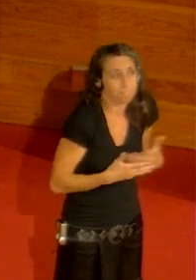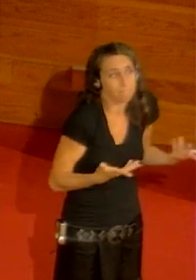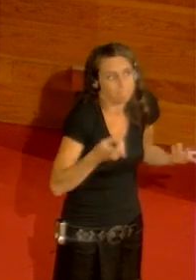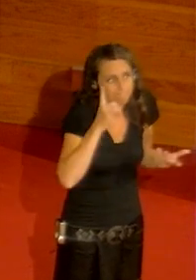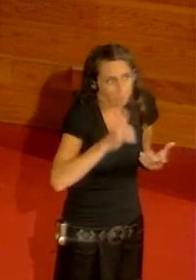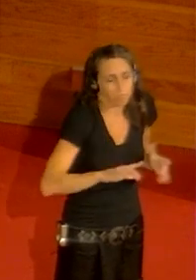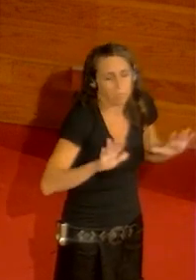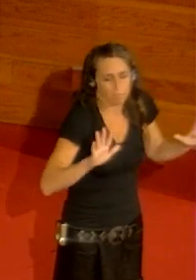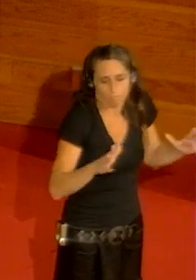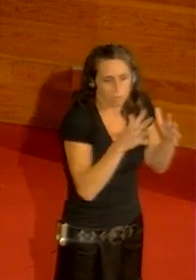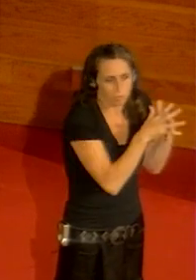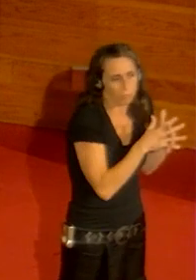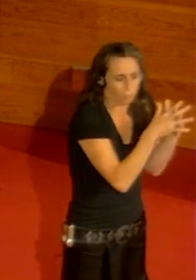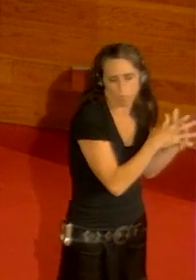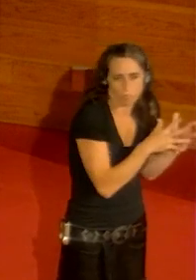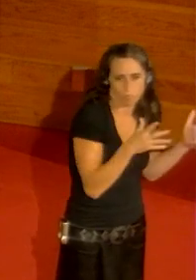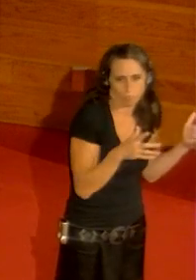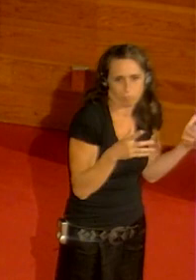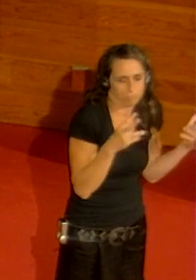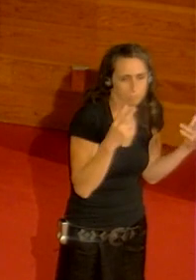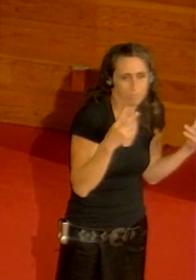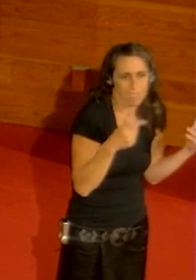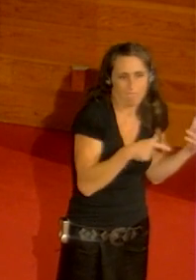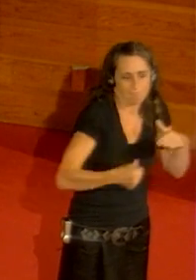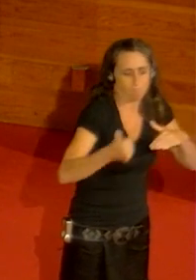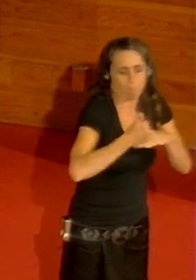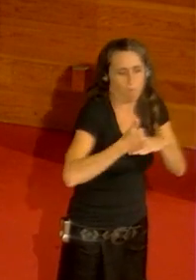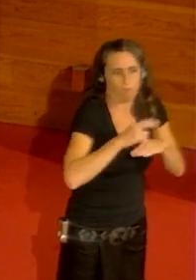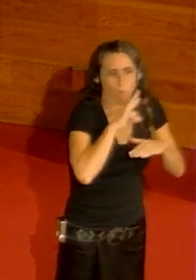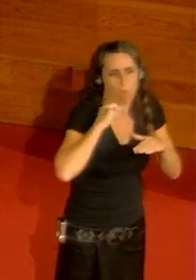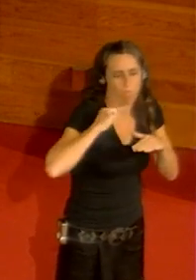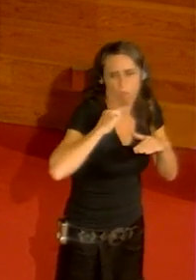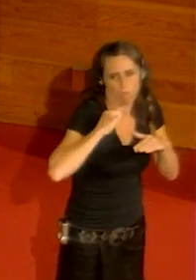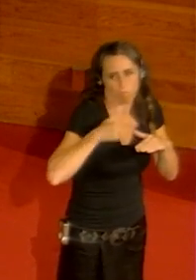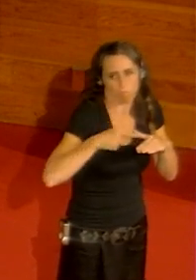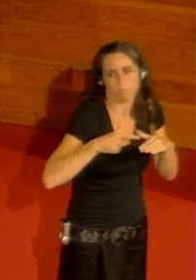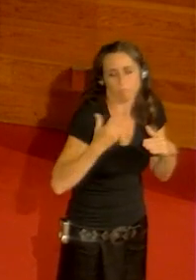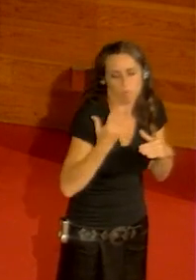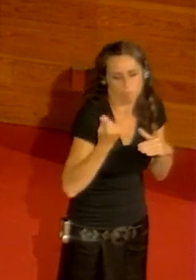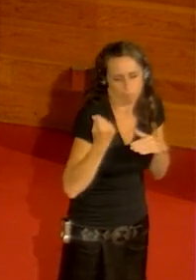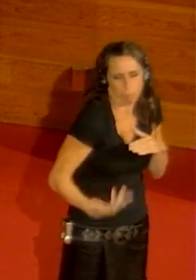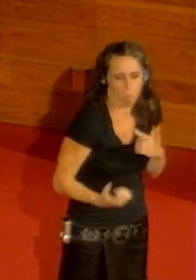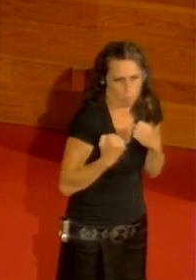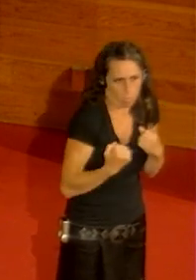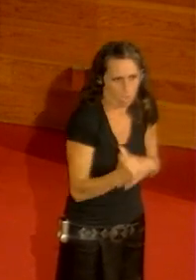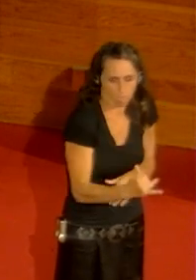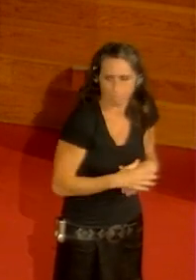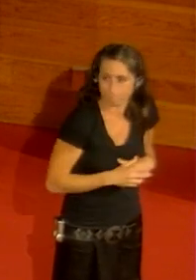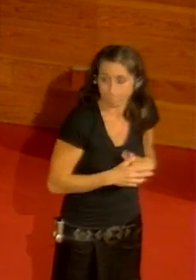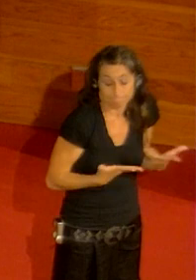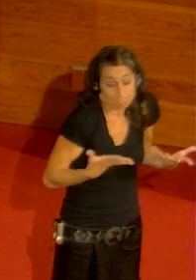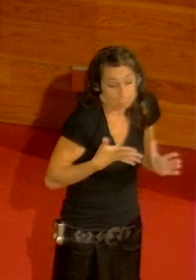judío que llaman Es realmente es muy poderoso tiene mucha influencia por ejemplo es una posible explicación No las no la